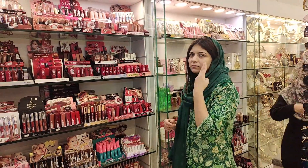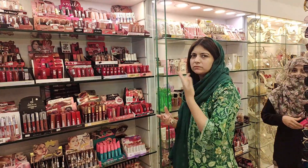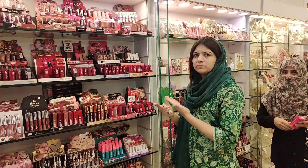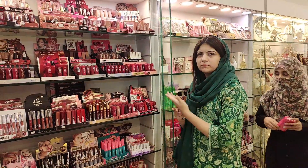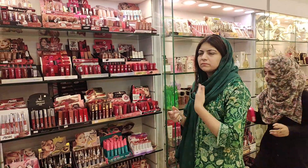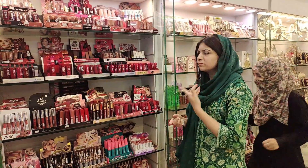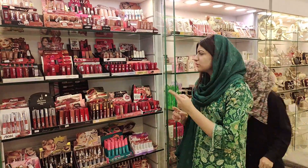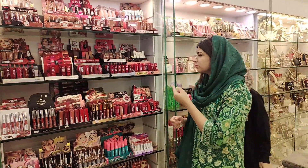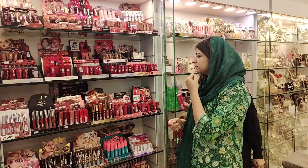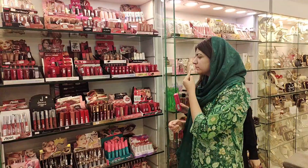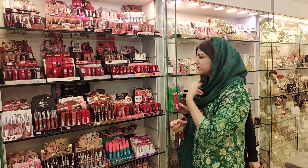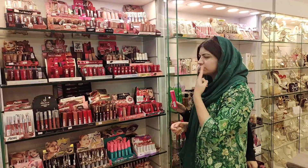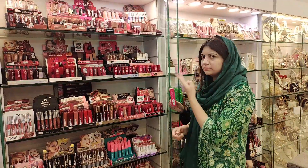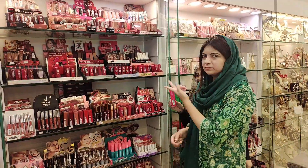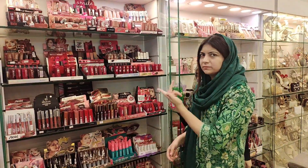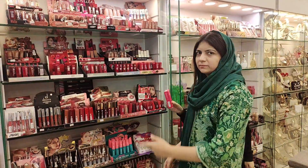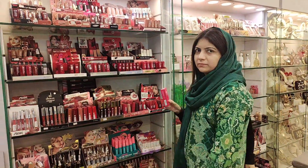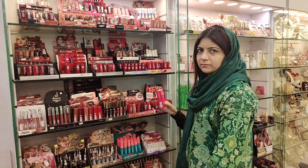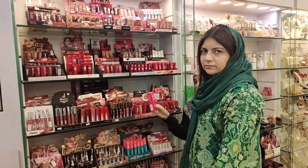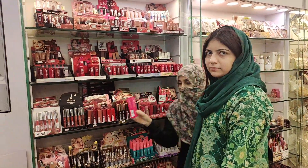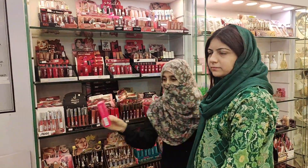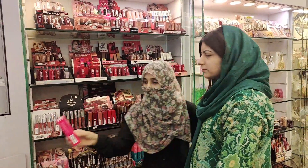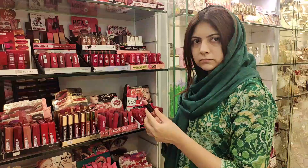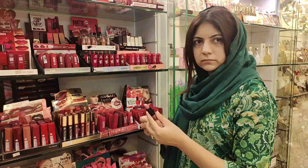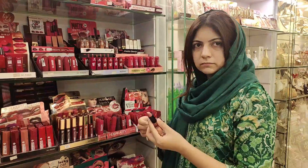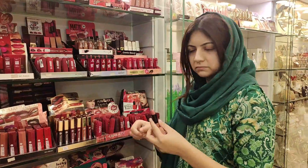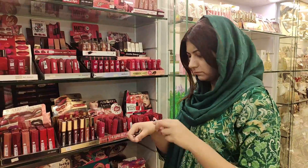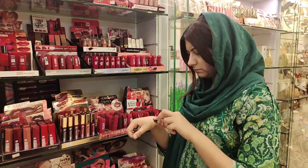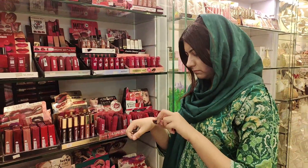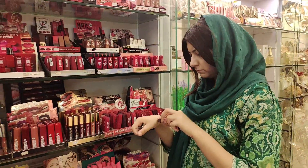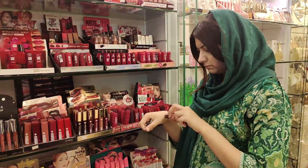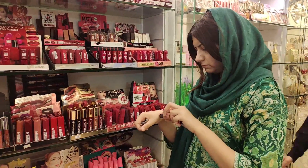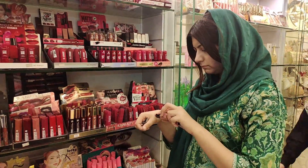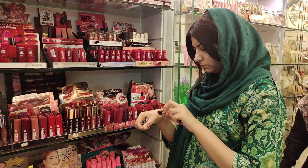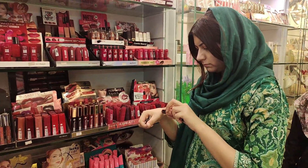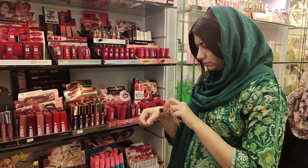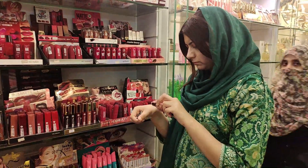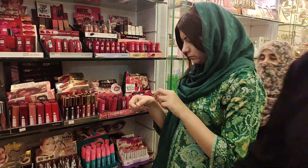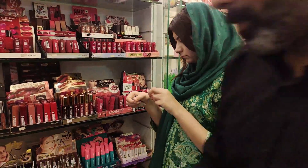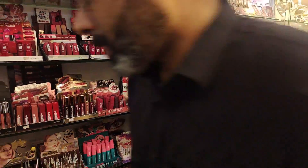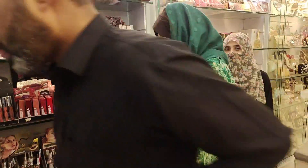पहले मैं देखूं ज़रा, जूते तो मुझे पसंद नहीं आए, लिपस्टिक चेक कर रही हूँ